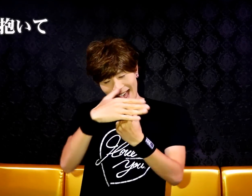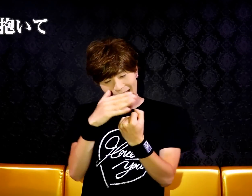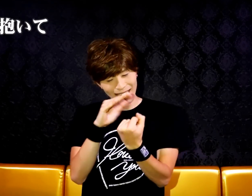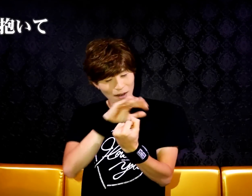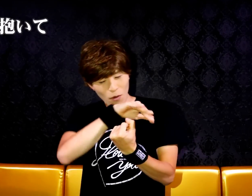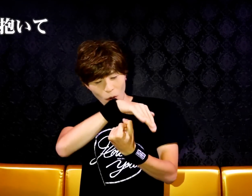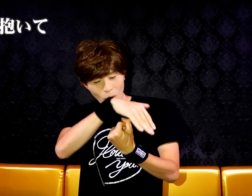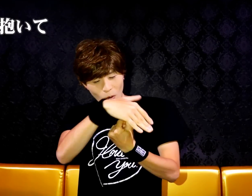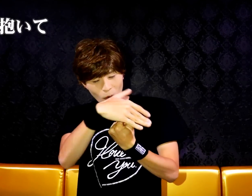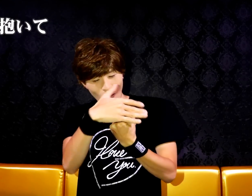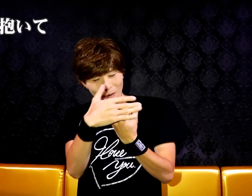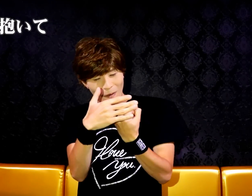愛を